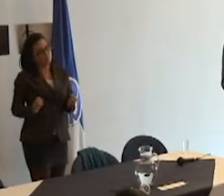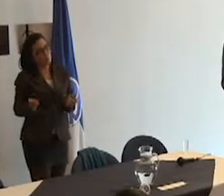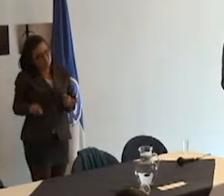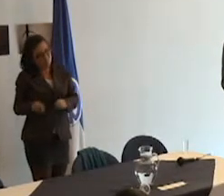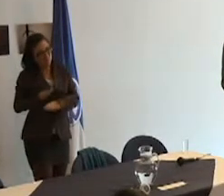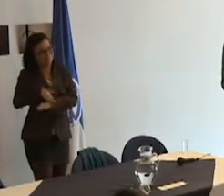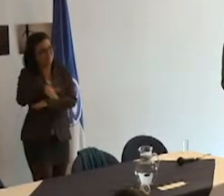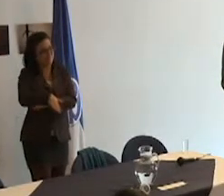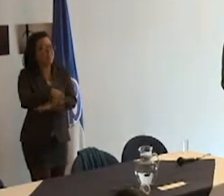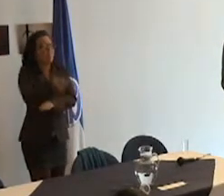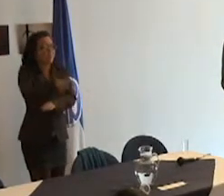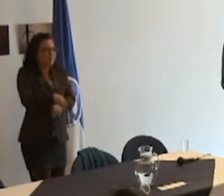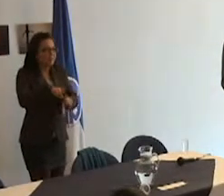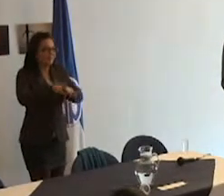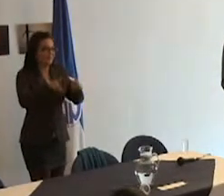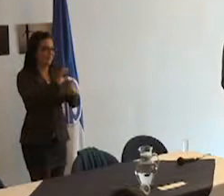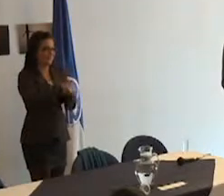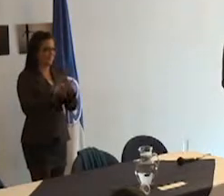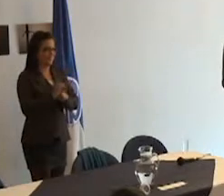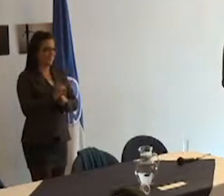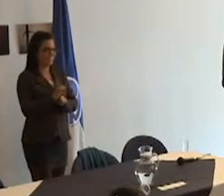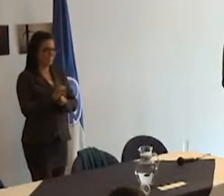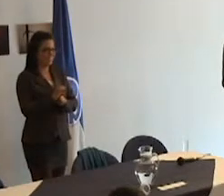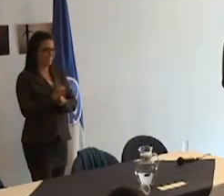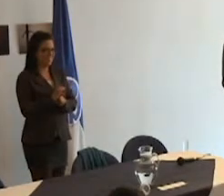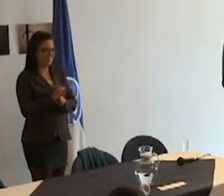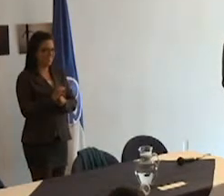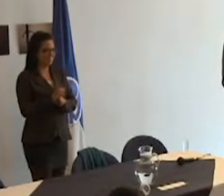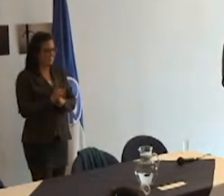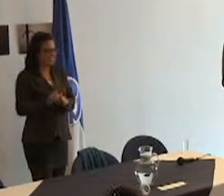unas diferencias culturales que traspasaban lo